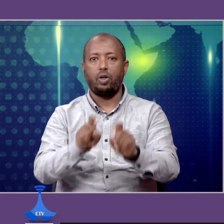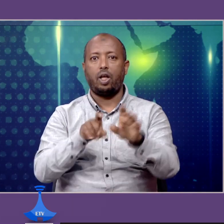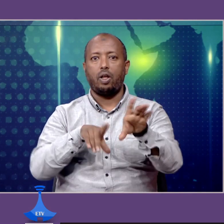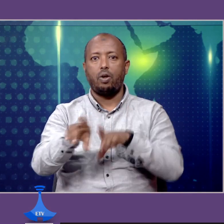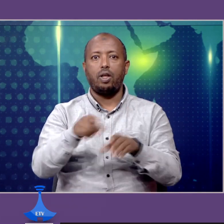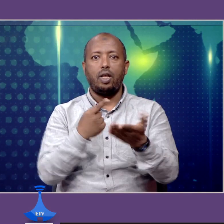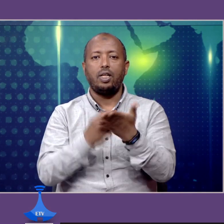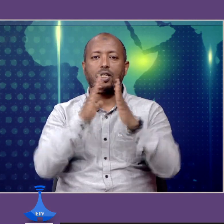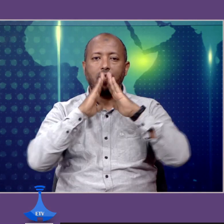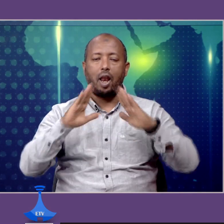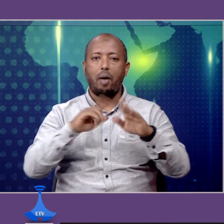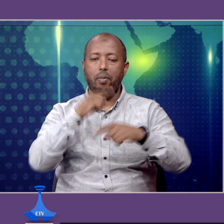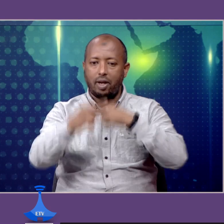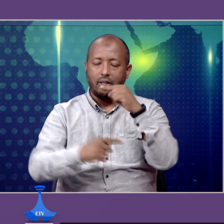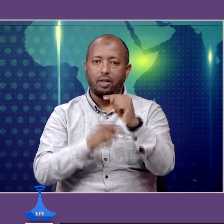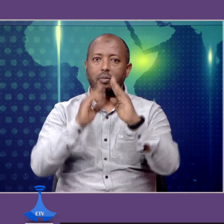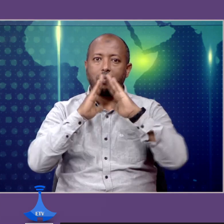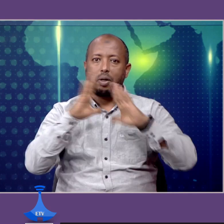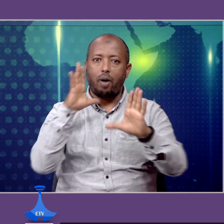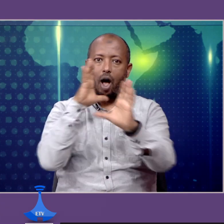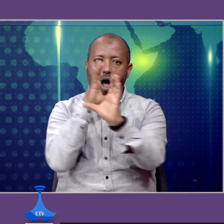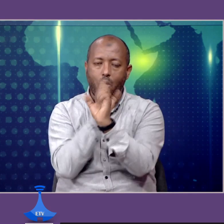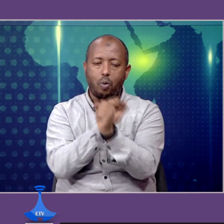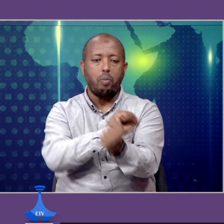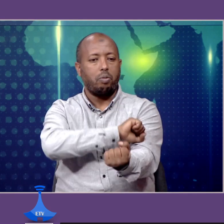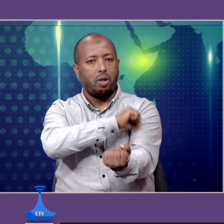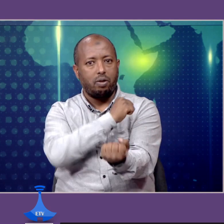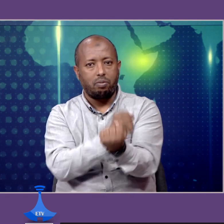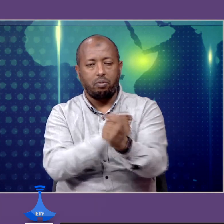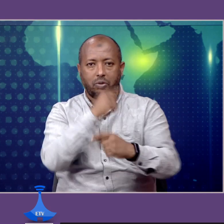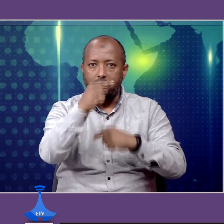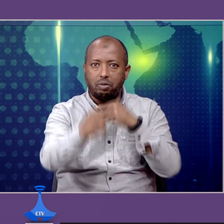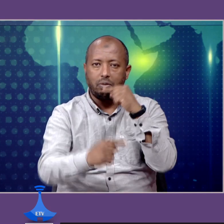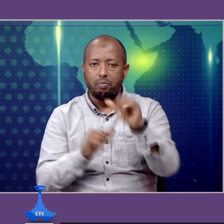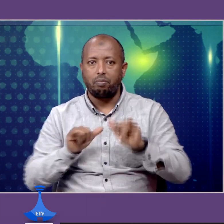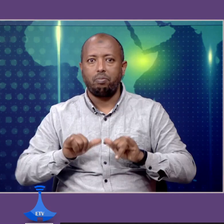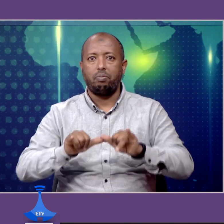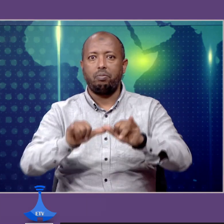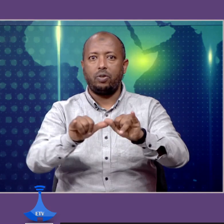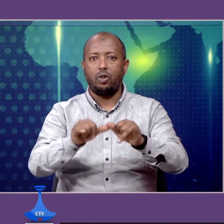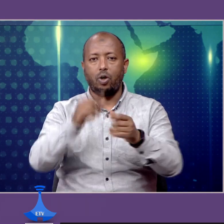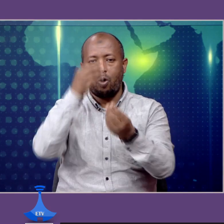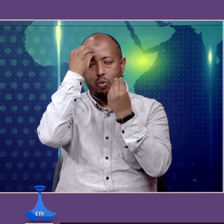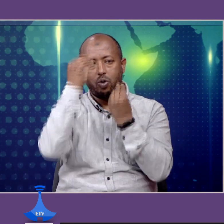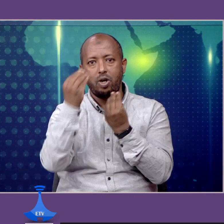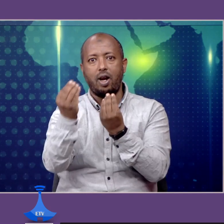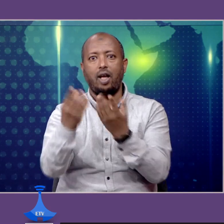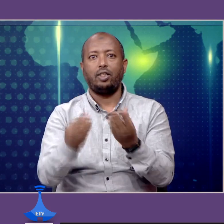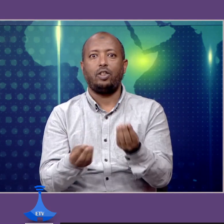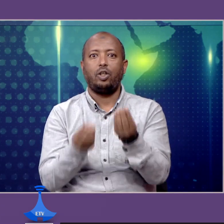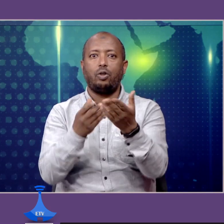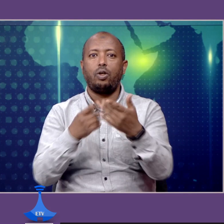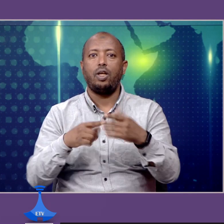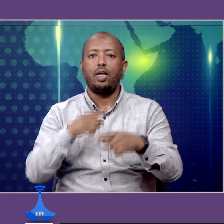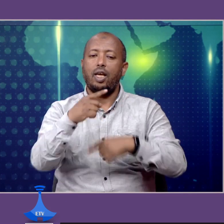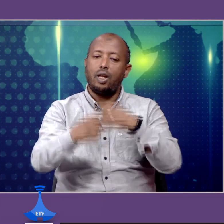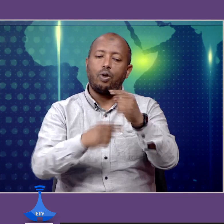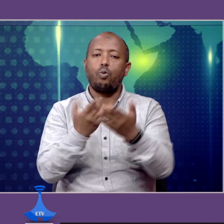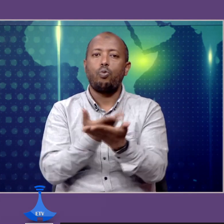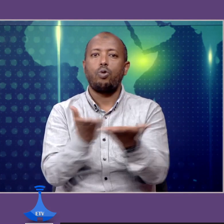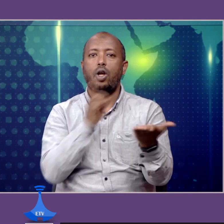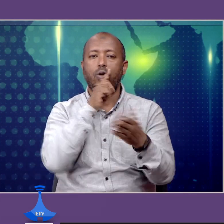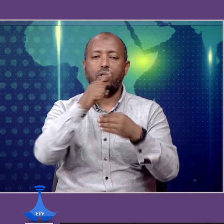ሂደታችን ተጠናክሮ ጎልብቶ እንዲሄድ መሪዎችም እውቅና ሰጥተውት የሄዱ ጉዳይ ነው።